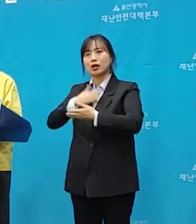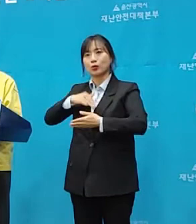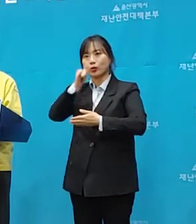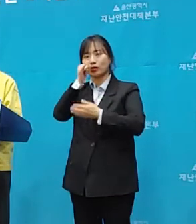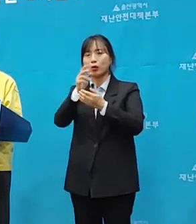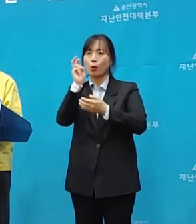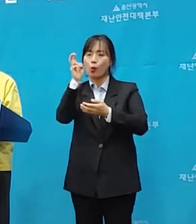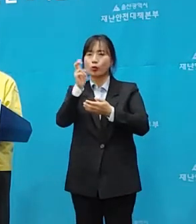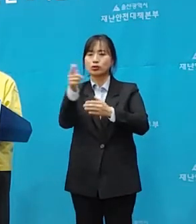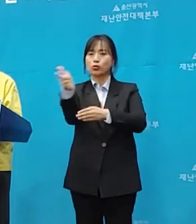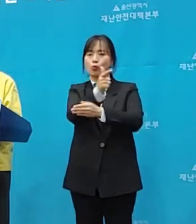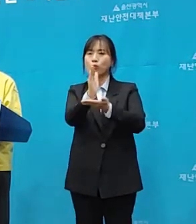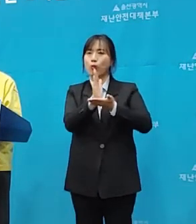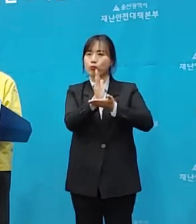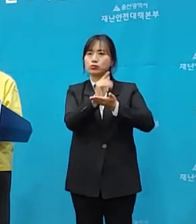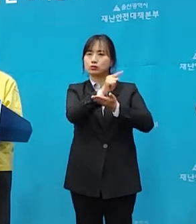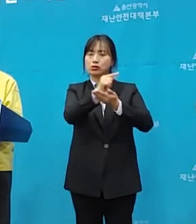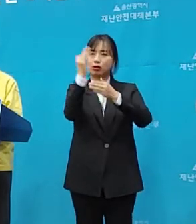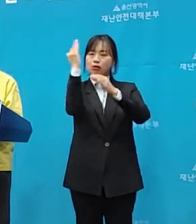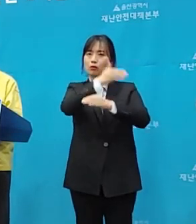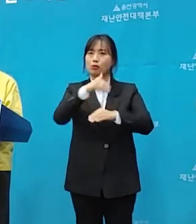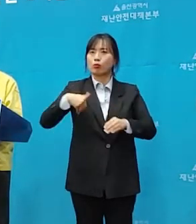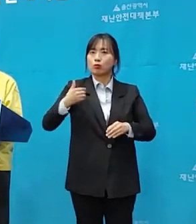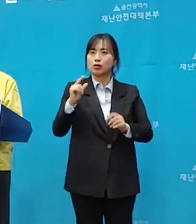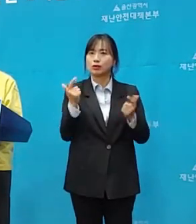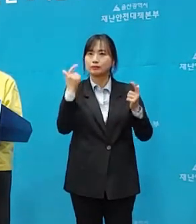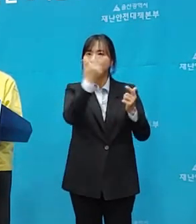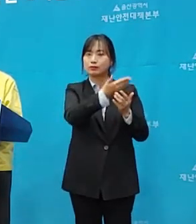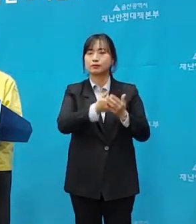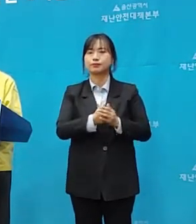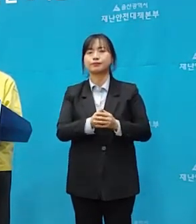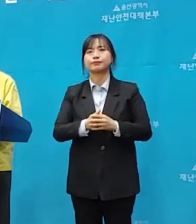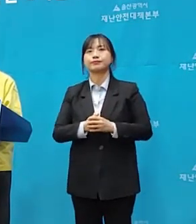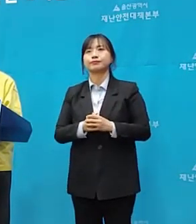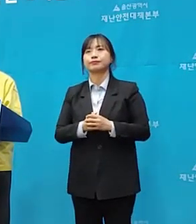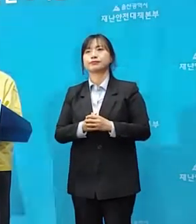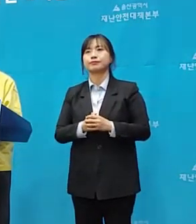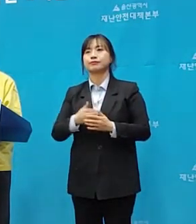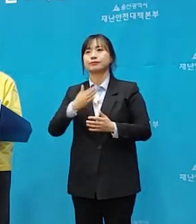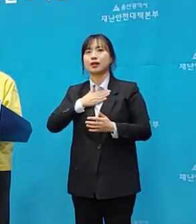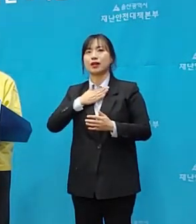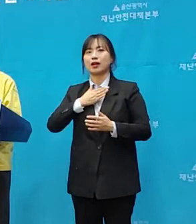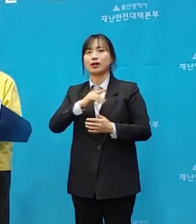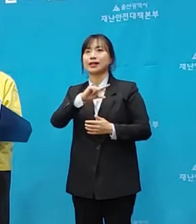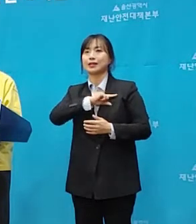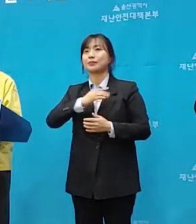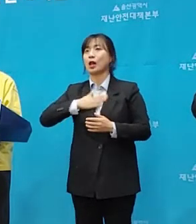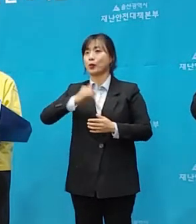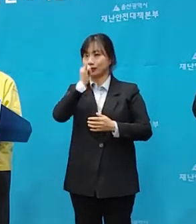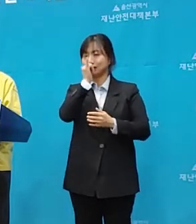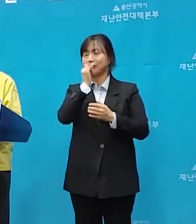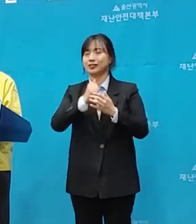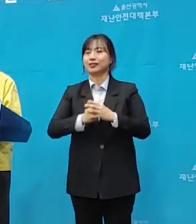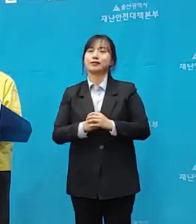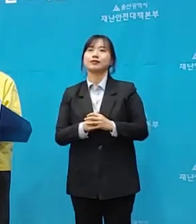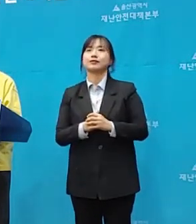말씀하신 본부장님 쪽에서는 전혀 파악을 못하고 있는 거 아닙니까? 아니, 저희들 지금 재원을 제가 파일을 갖고 있는데요.